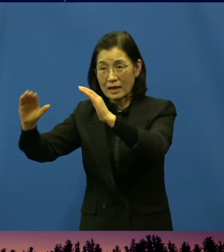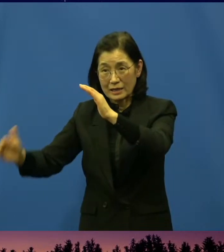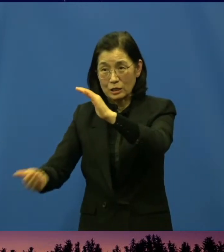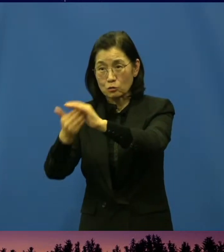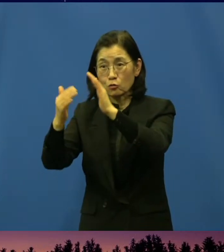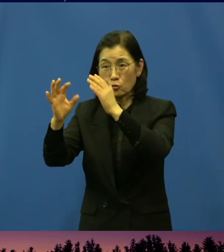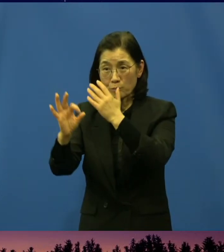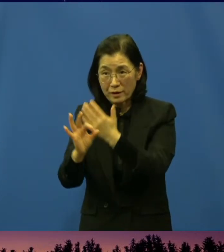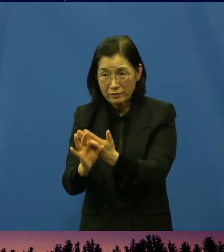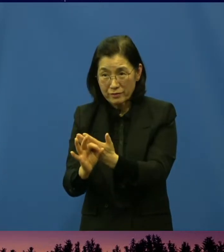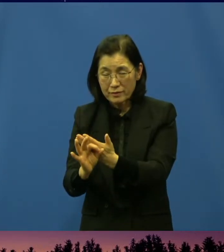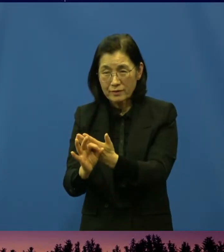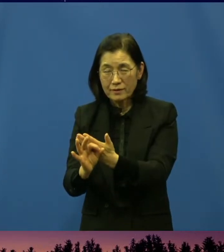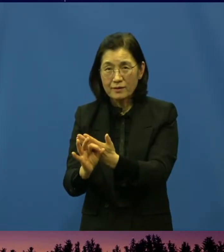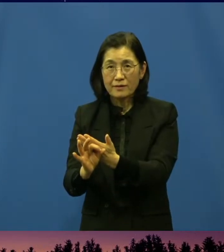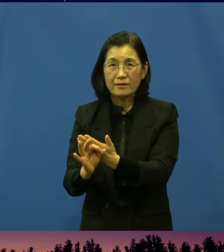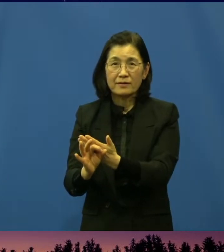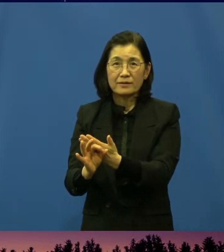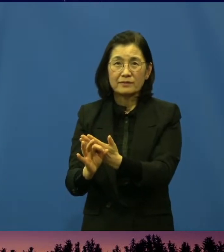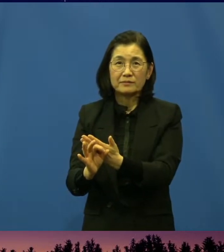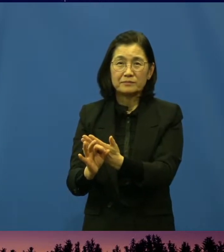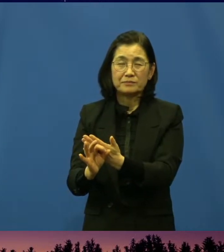결국은 역사 속에